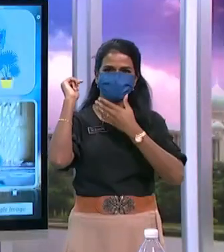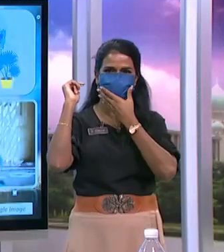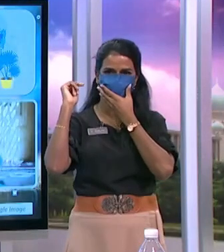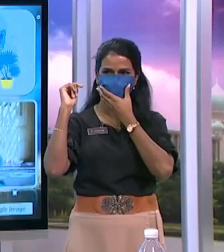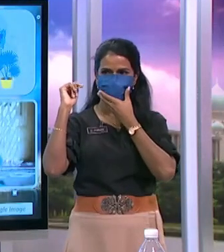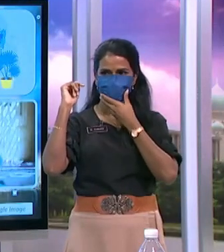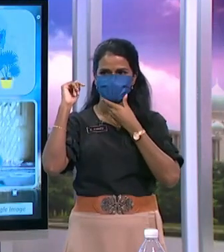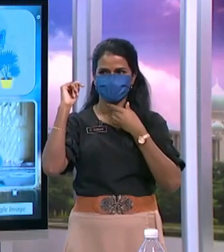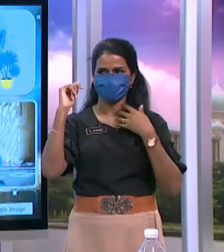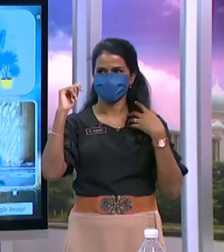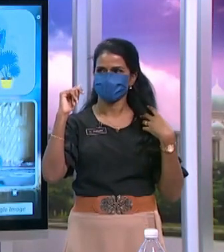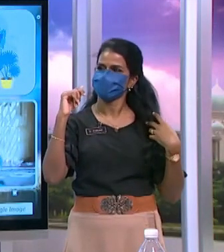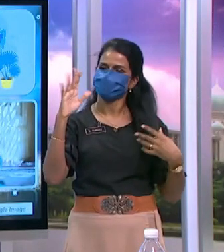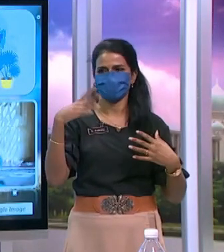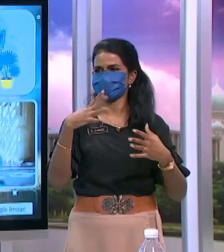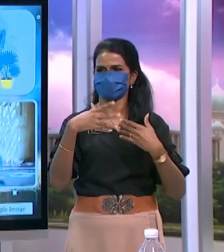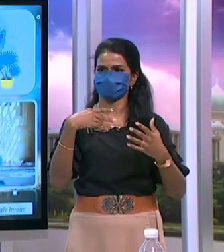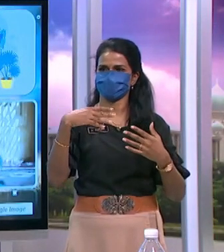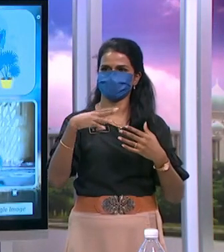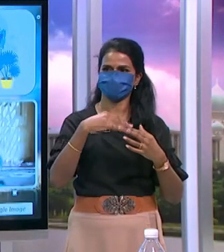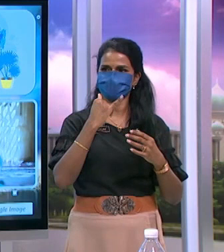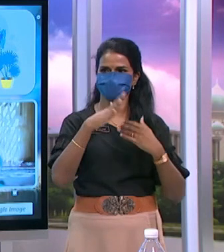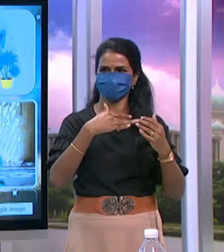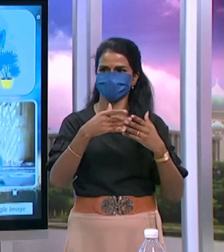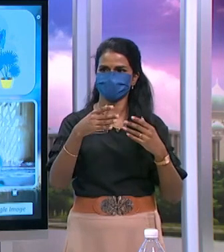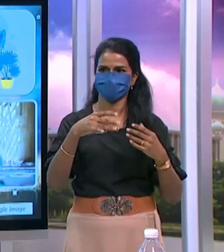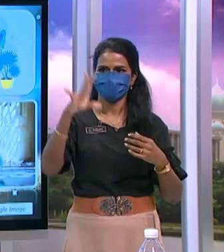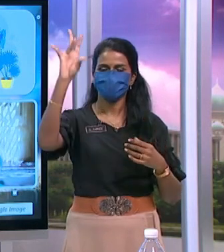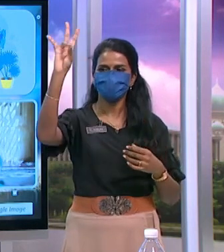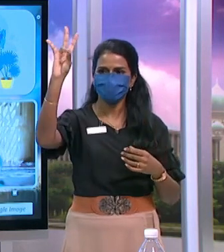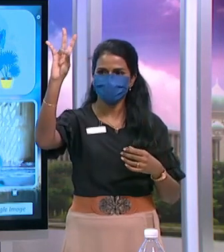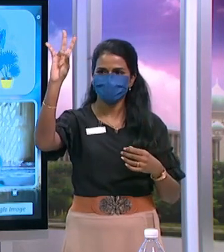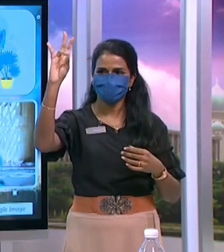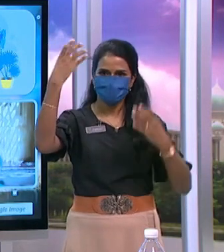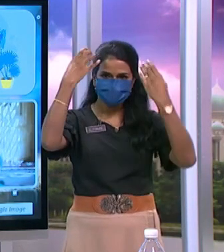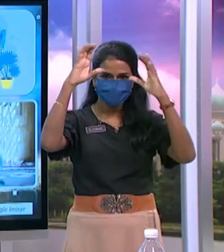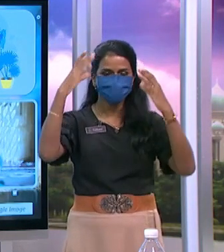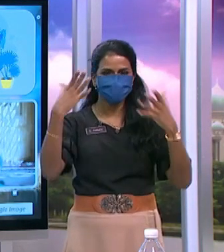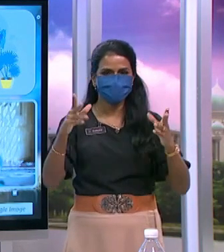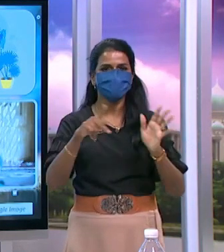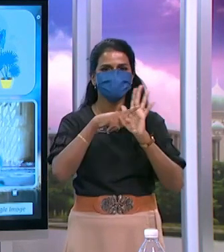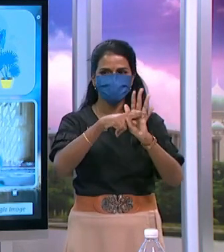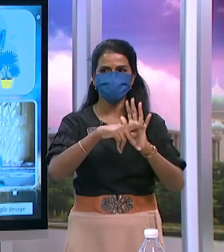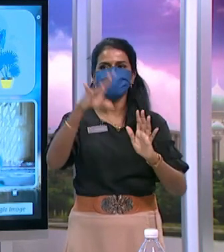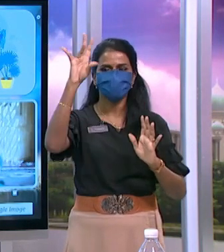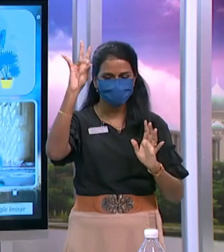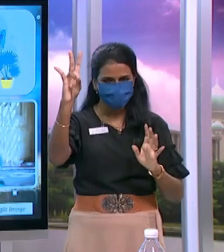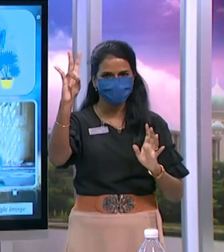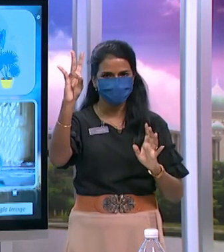Tak apa. Cuba kalau salah tak apa, cikgu. Tak apa. Salah tak apa. 7. Cikgu sudah tunjuk 7.